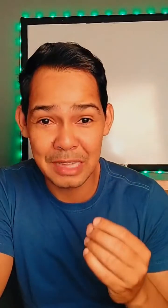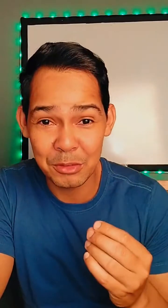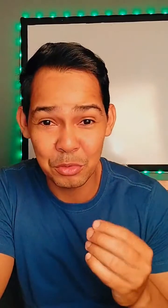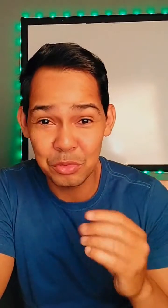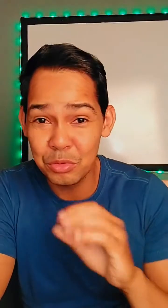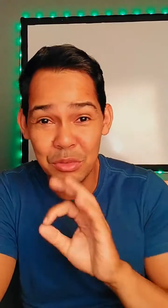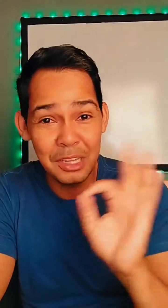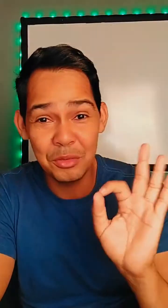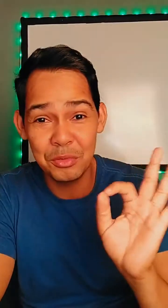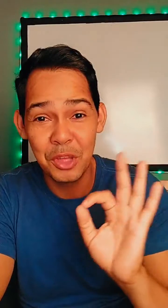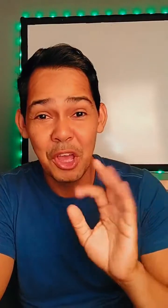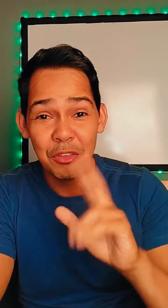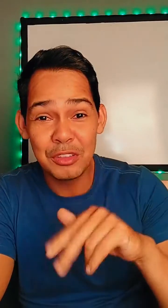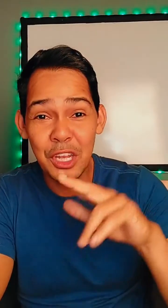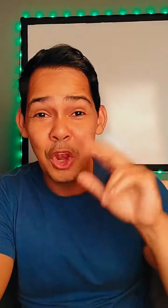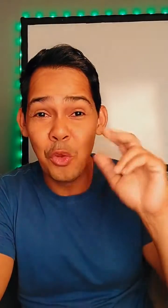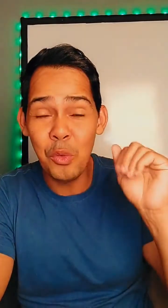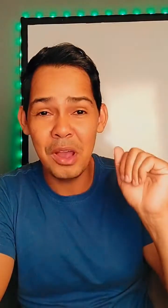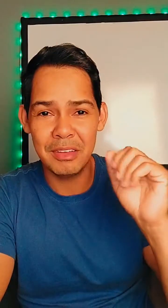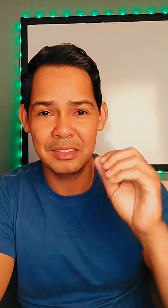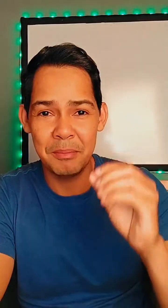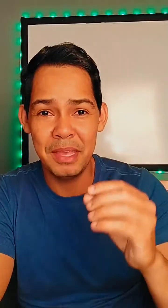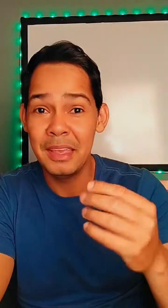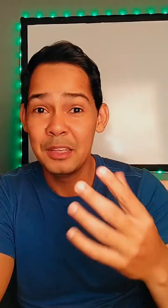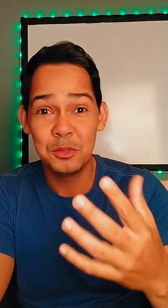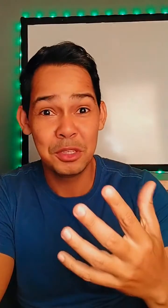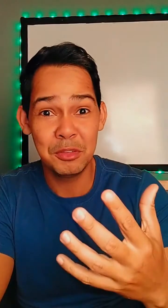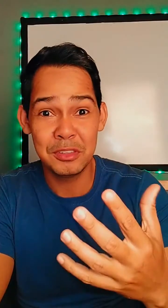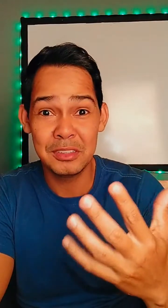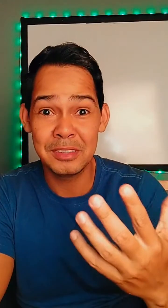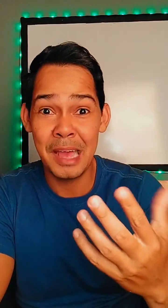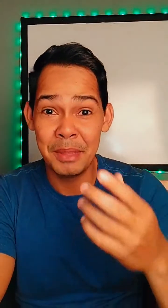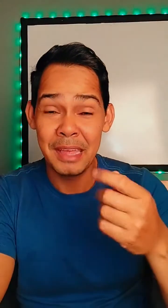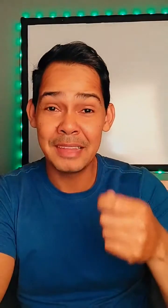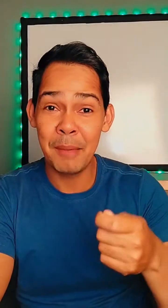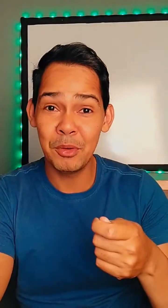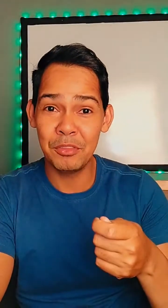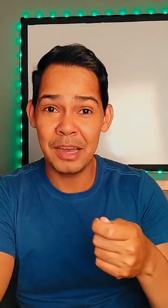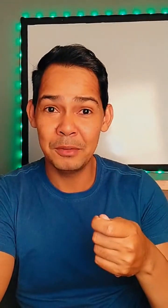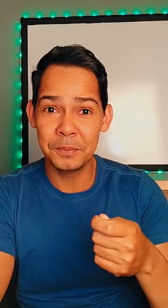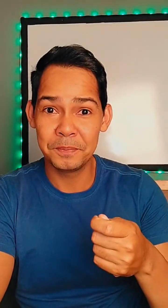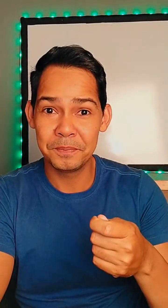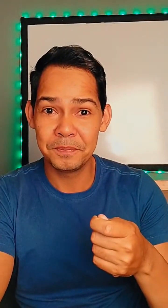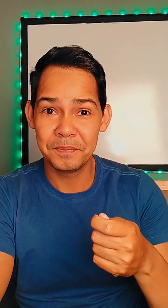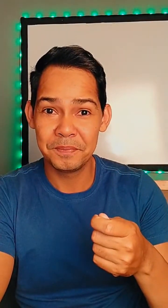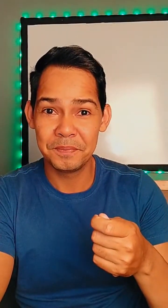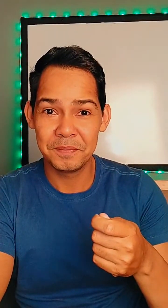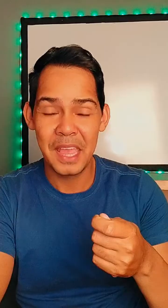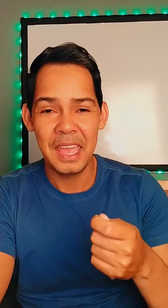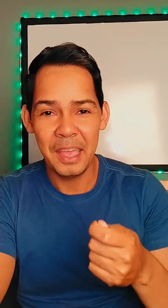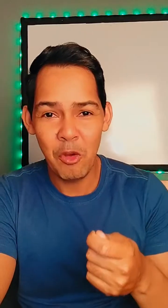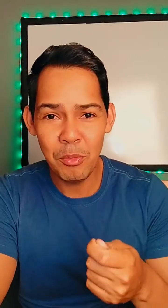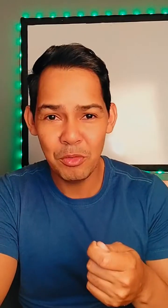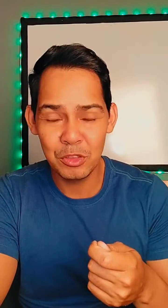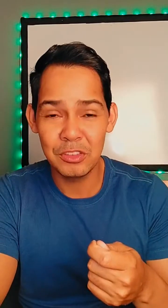com surdo nenhum, você nunca vai saber se o que você sabe está aprovado. É como você